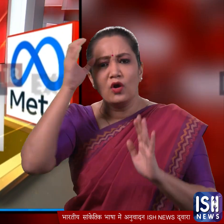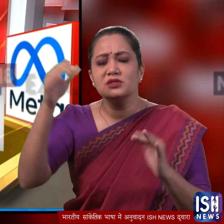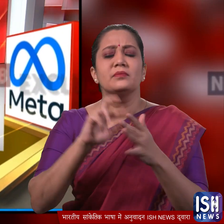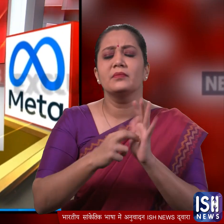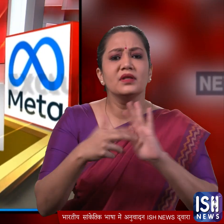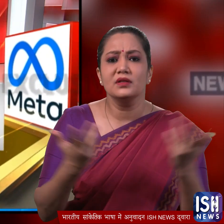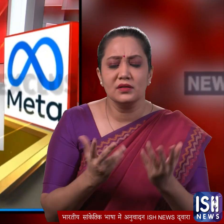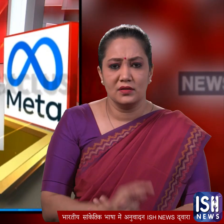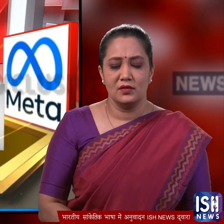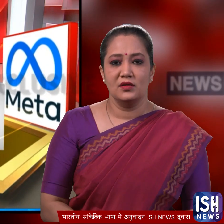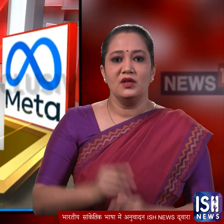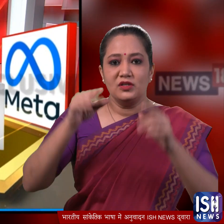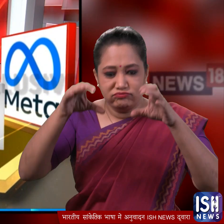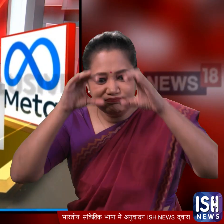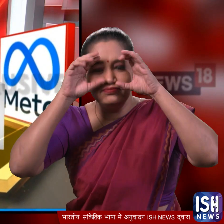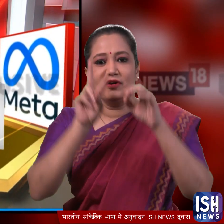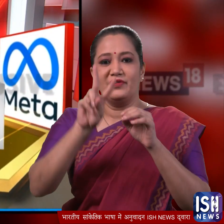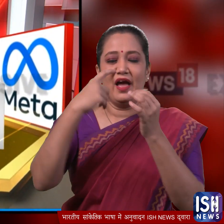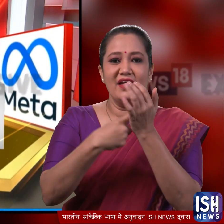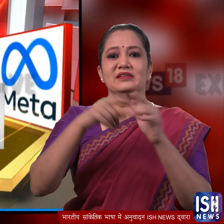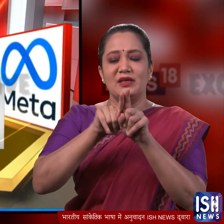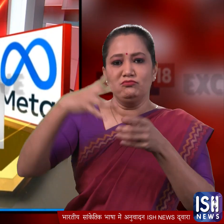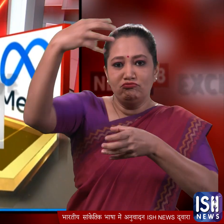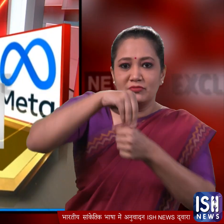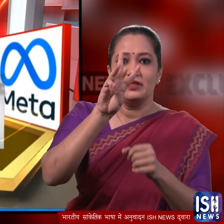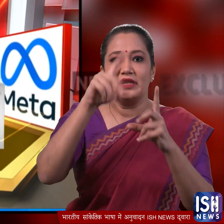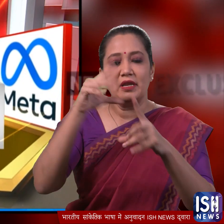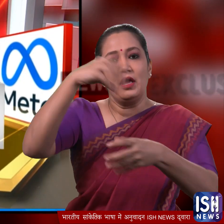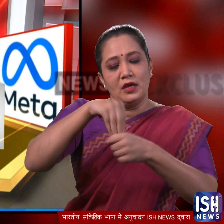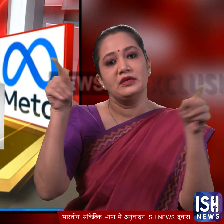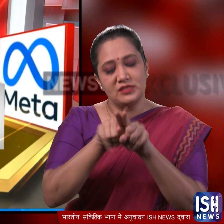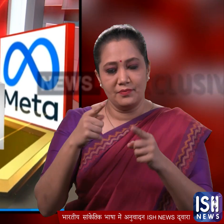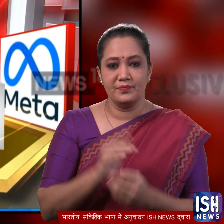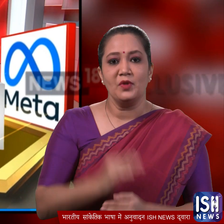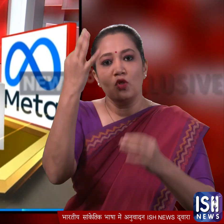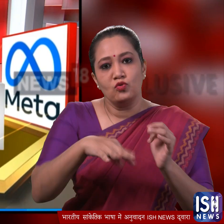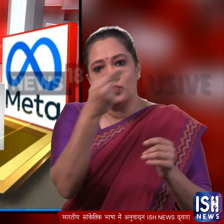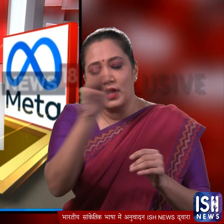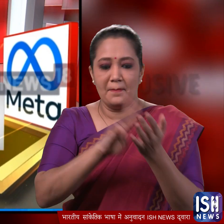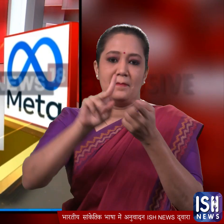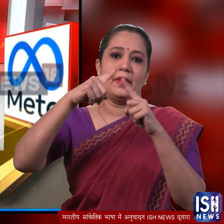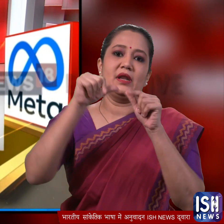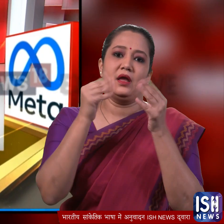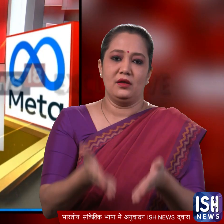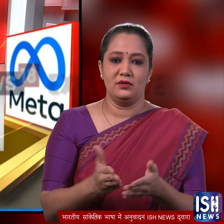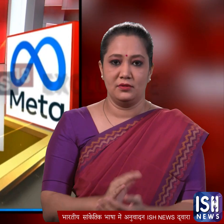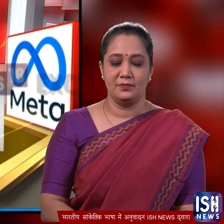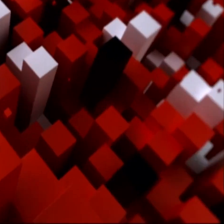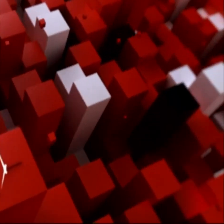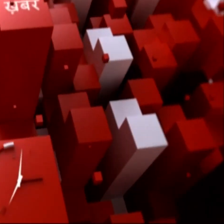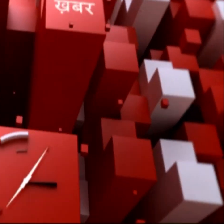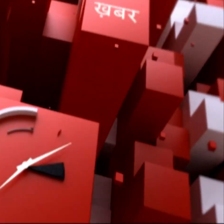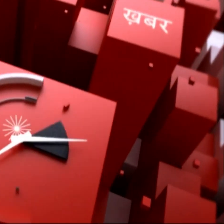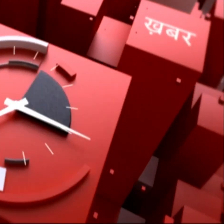मेटावर्स एक ऐसा कॉन्सेप्ट है जिसमें ऑगमेंटेड और वर्चुअल रियलिटी को एक साथ मिला दिया जाता है, इसलिए नया नाम भी मेटा दिया गया।